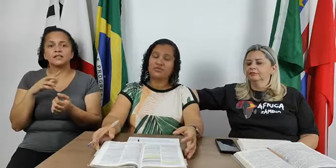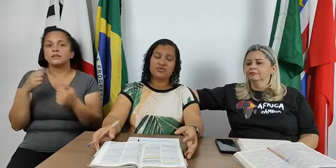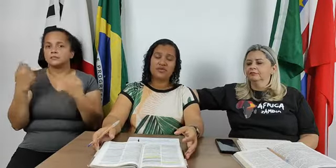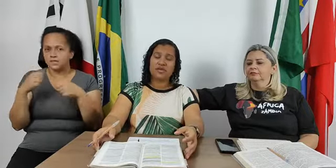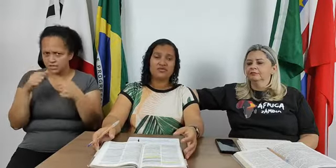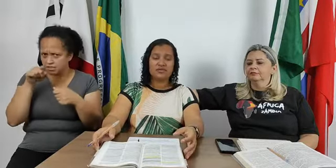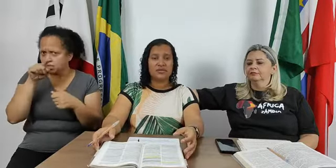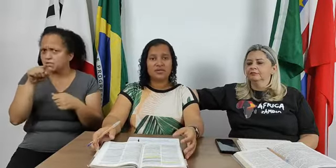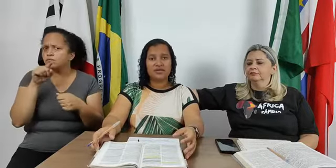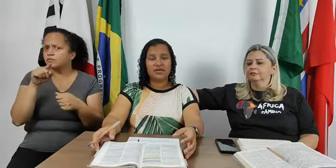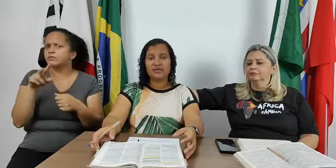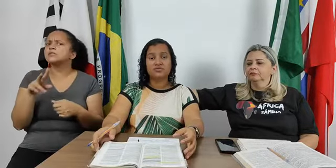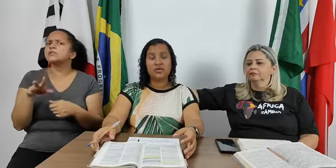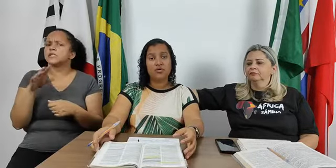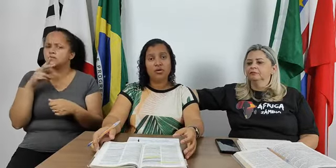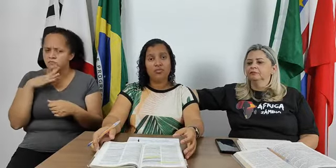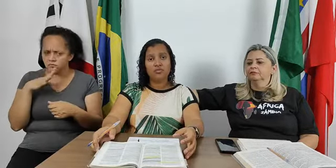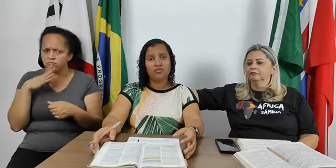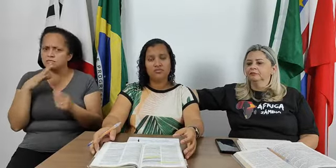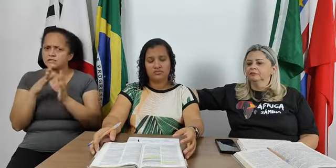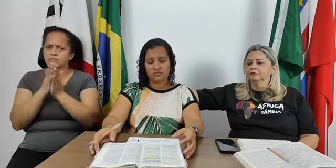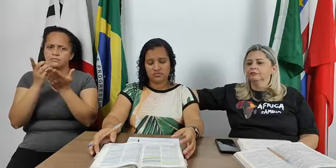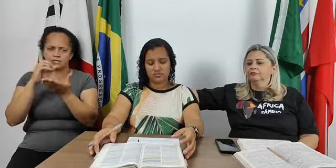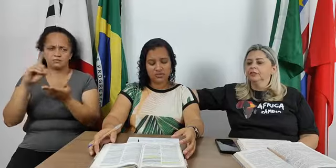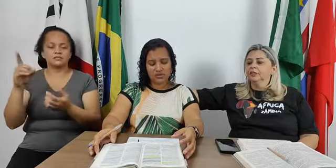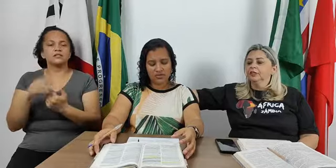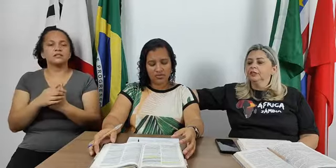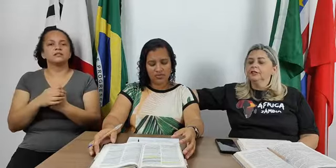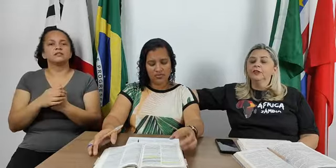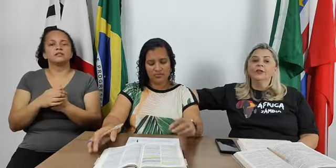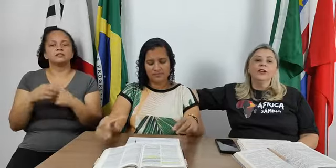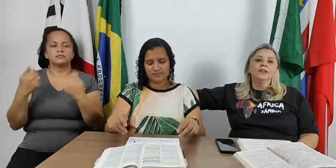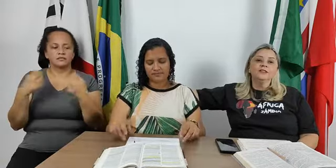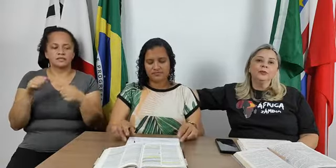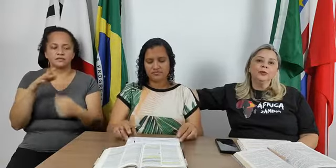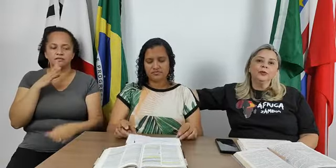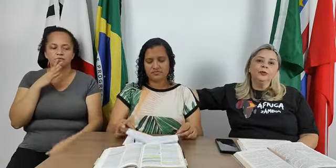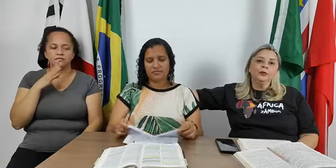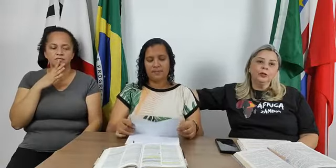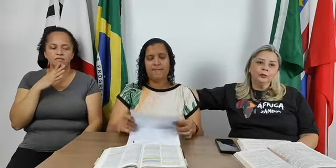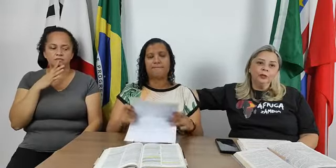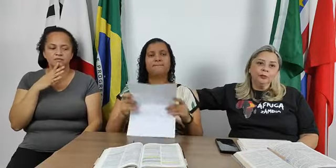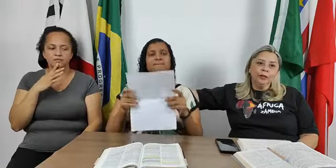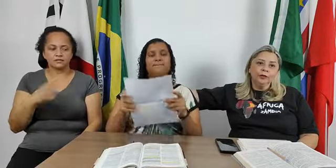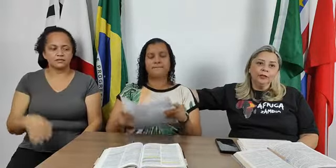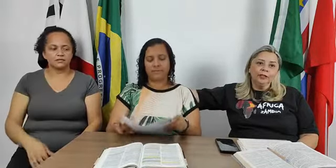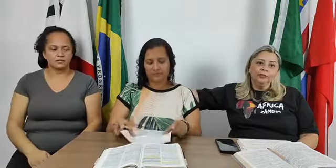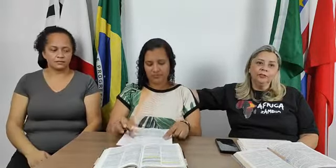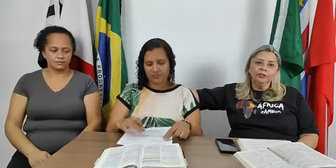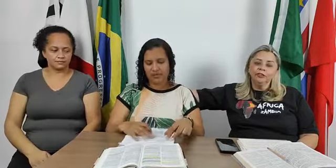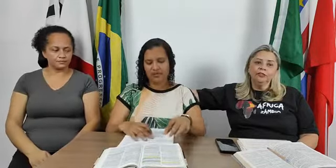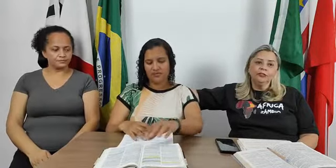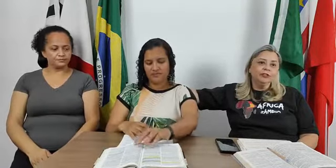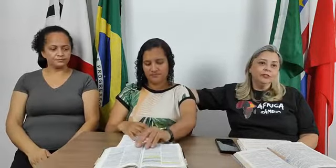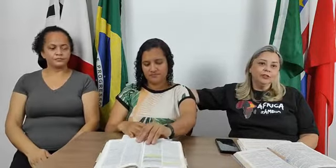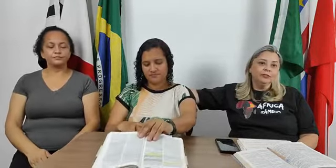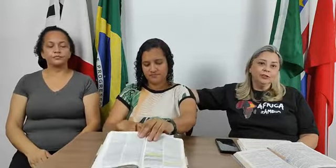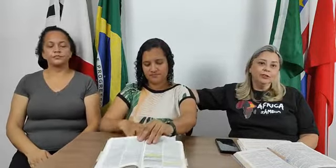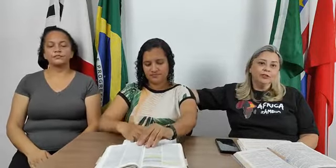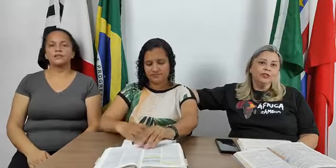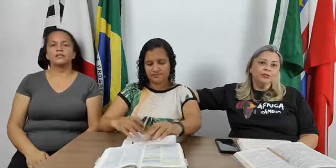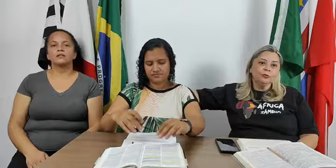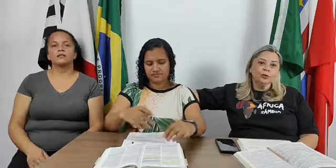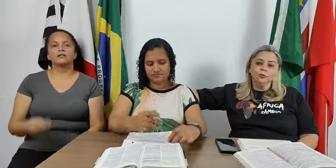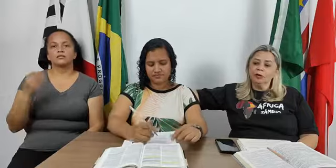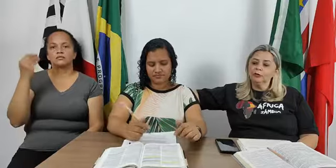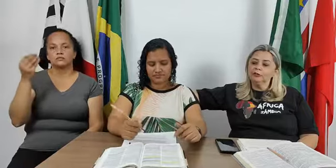espada, você não consegue vencer a batalha. Não tem como. Não tem como. Você conhece o produto pelo manual, né? Quando a gente, então,